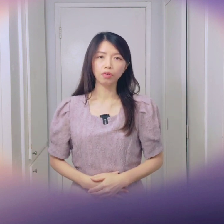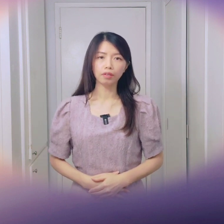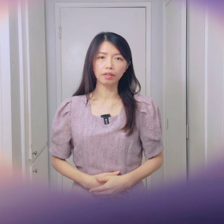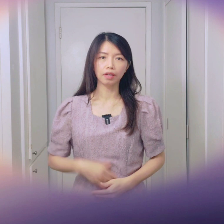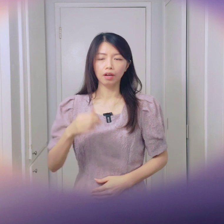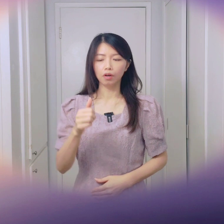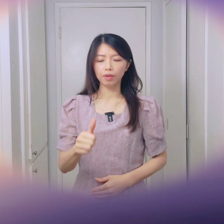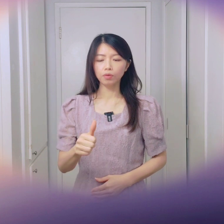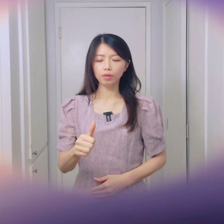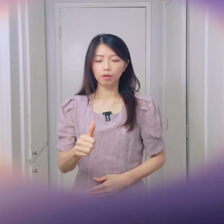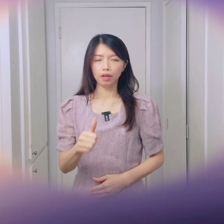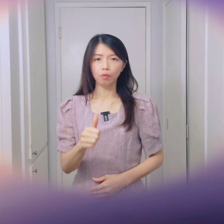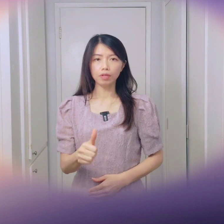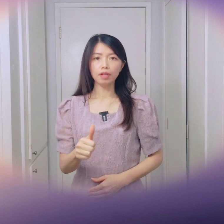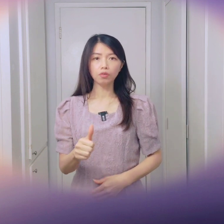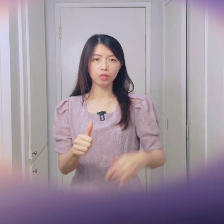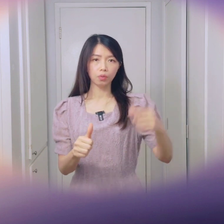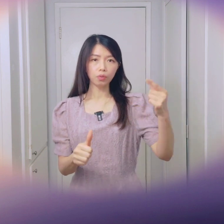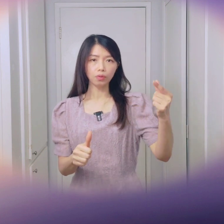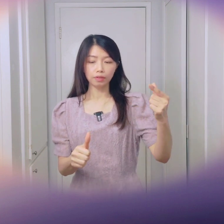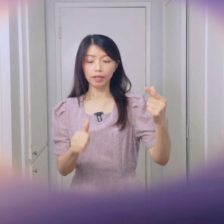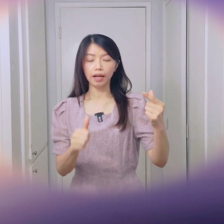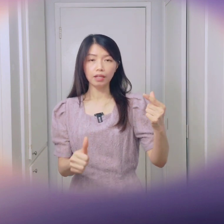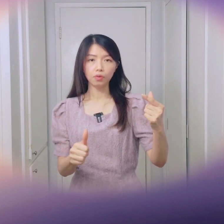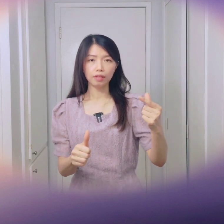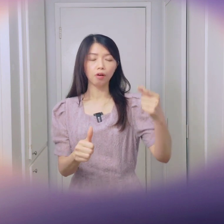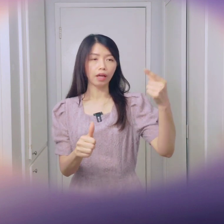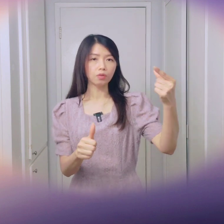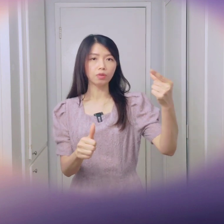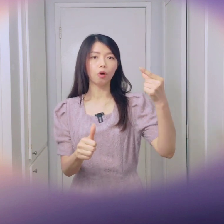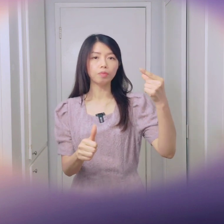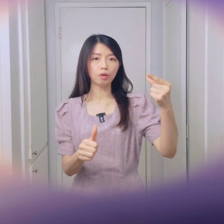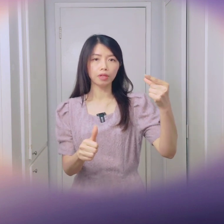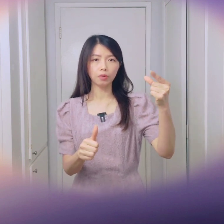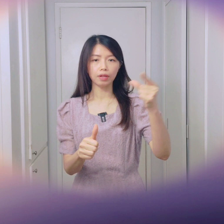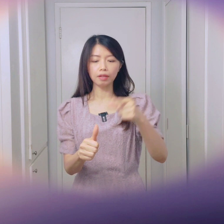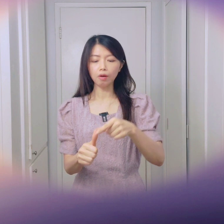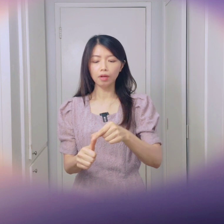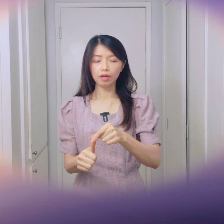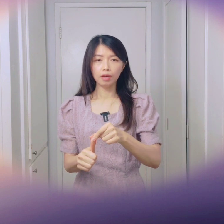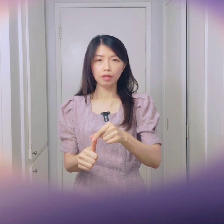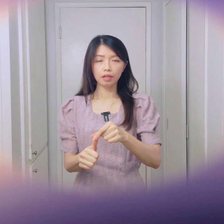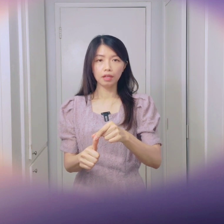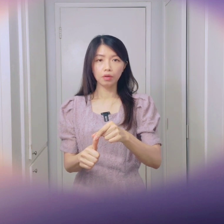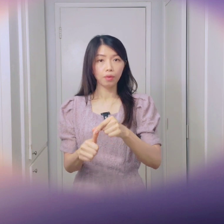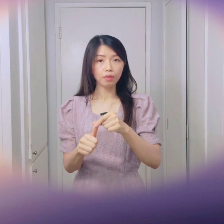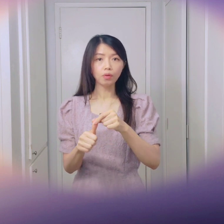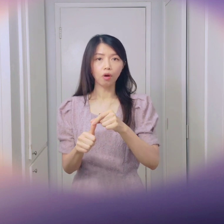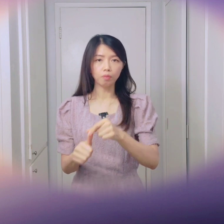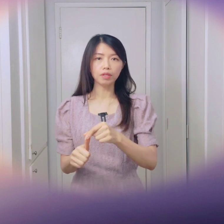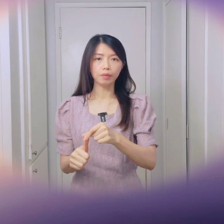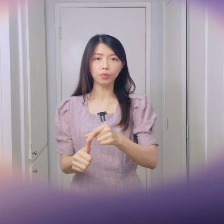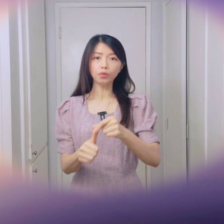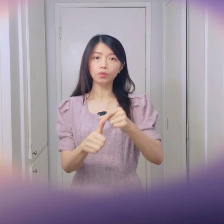뒤의 수어는 왼손은 이렇게 엄지를 세워주시고 약간 아래쪽에서 다른 손은 엄지검지를 이용해서 이